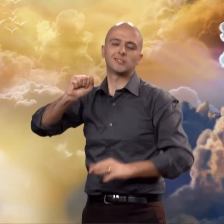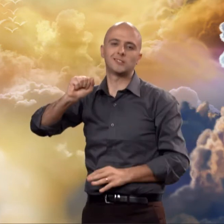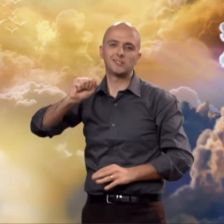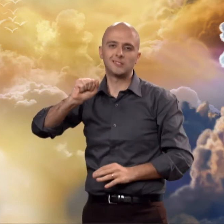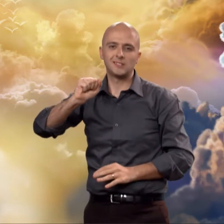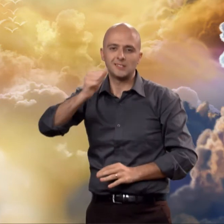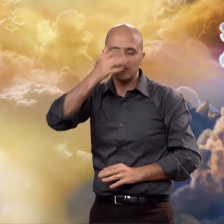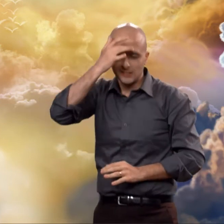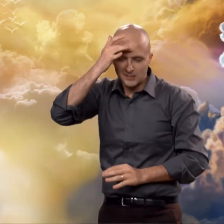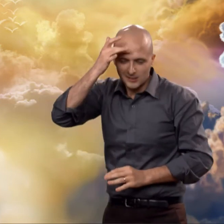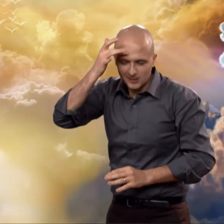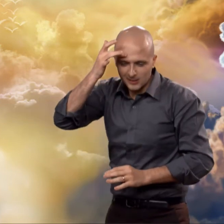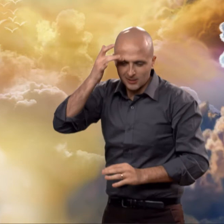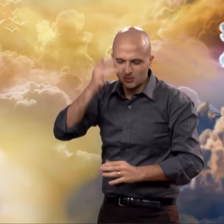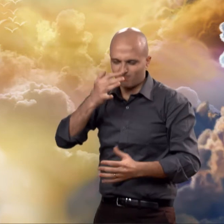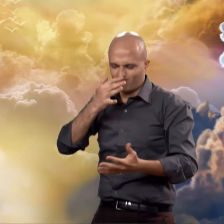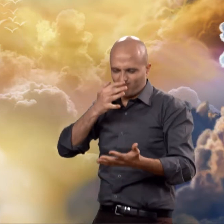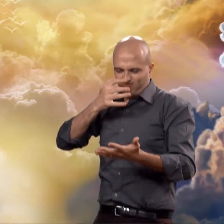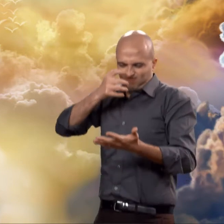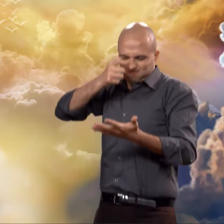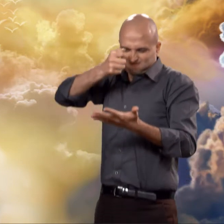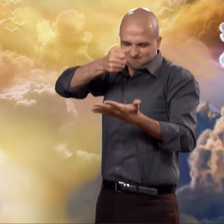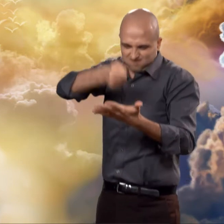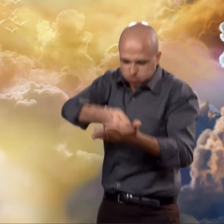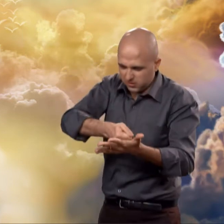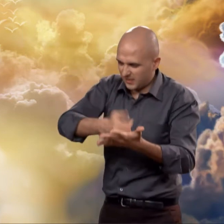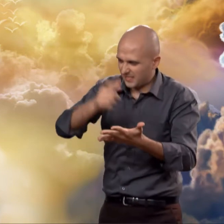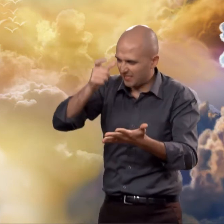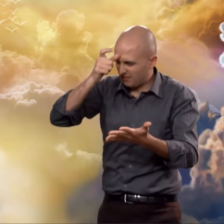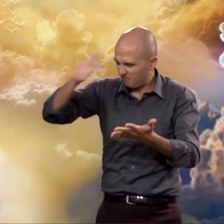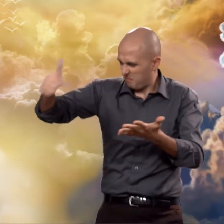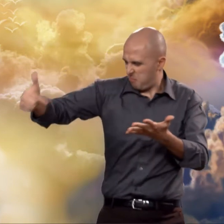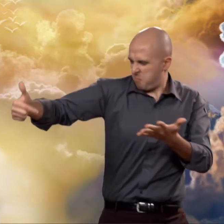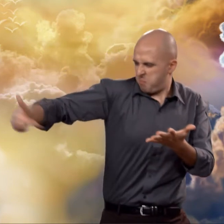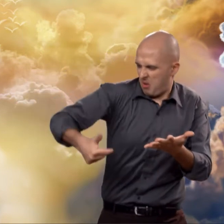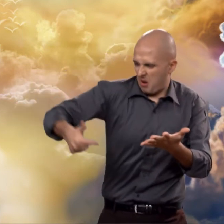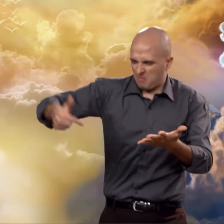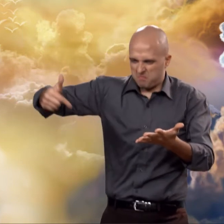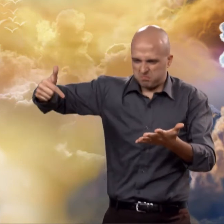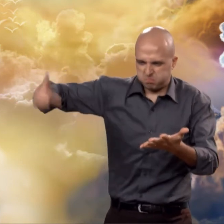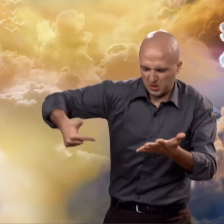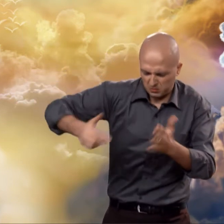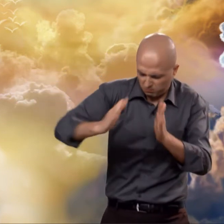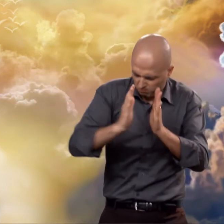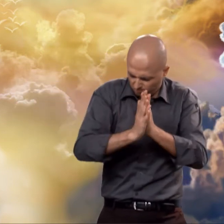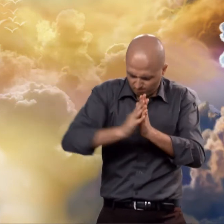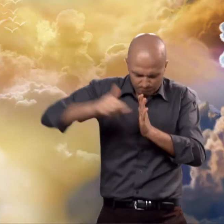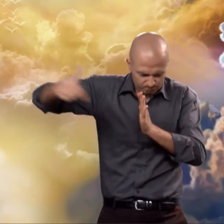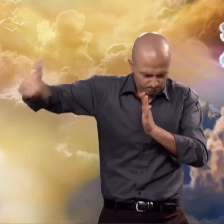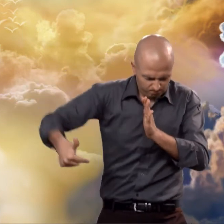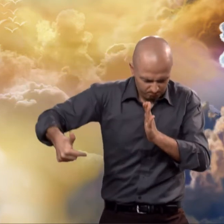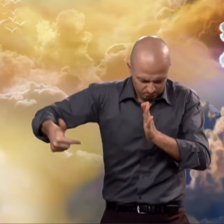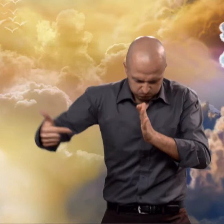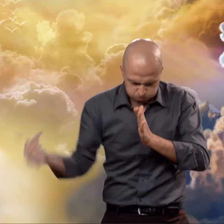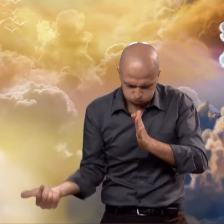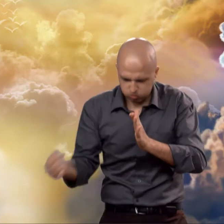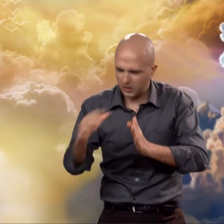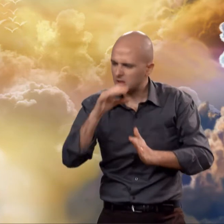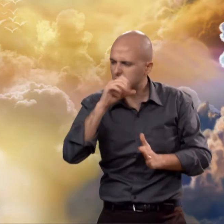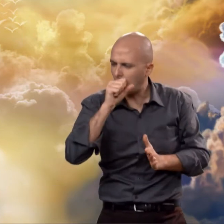Lutero, quando os líderes religiosos raciocinavam que os cristãos verdadeiros tinham morrido na fé católica. Portanto,